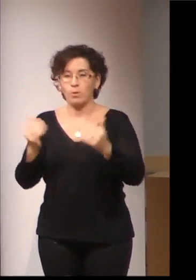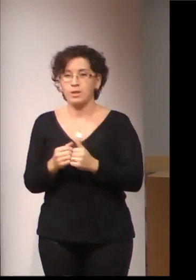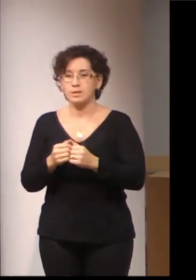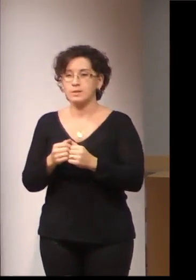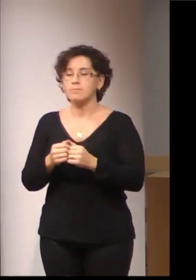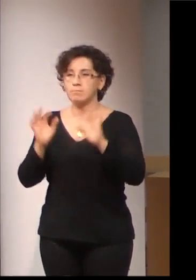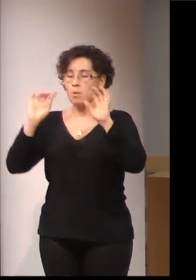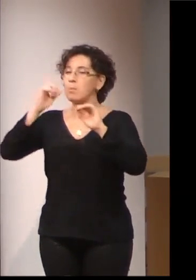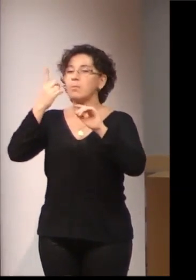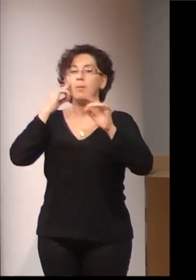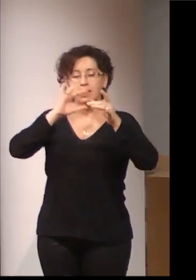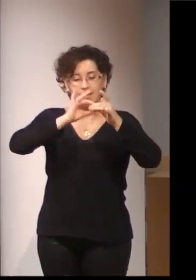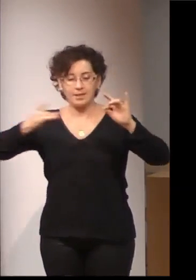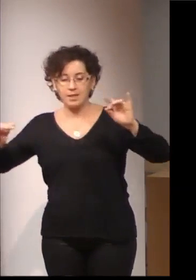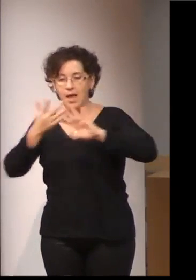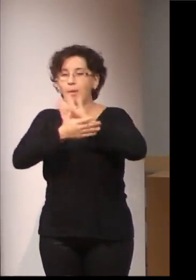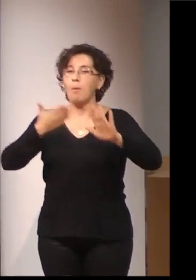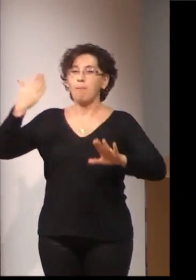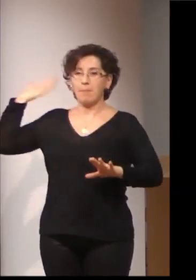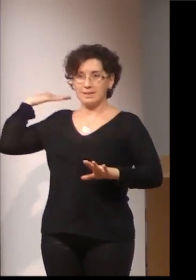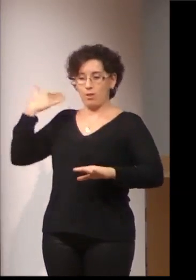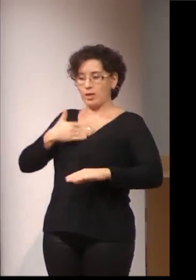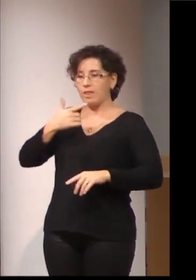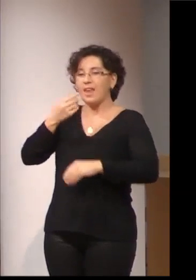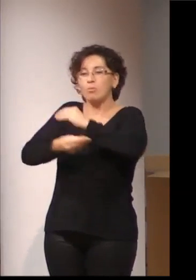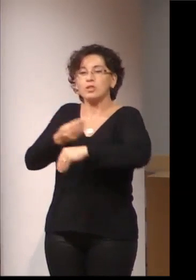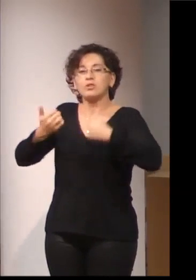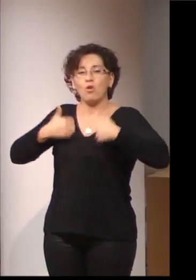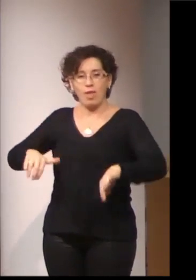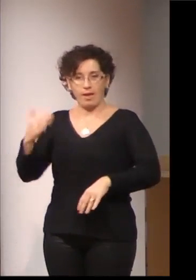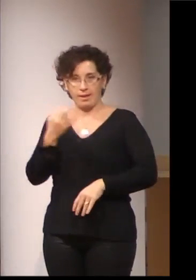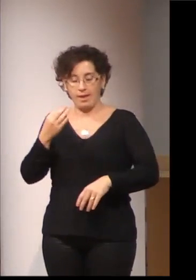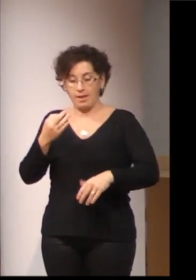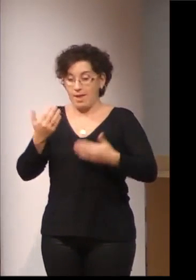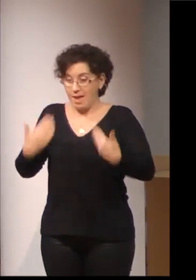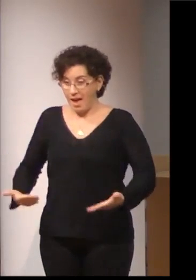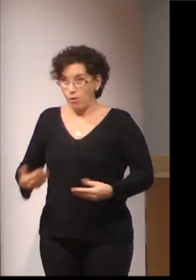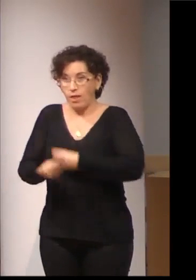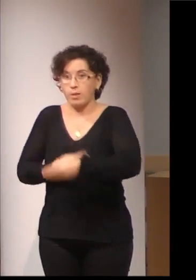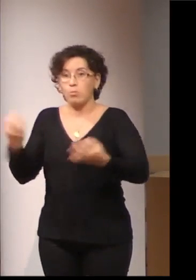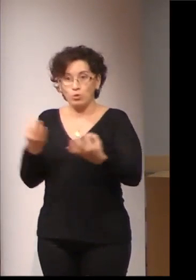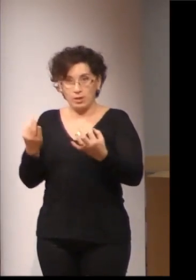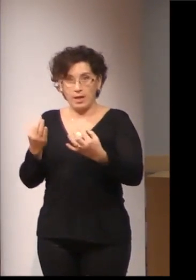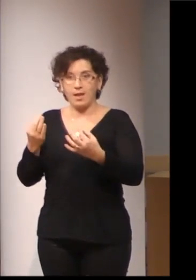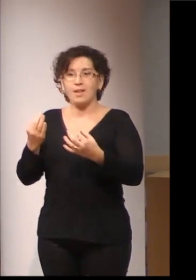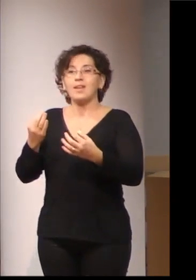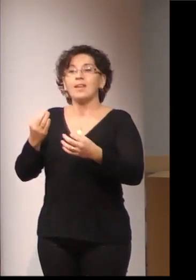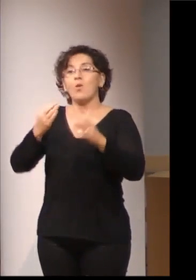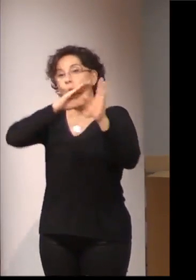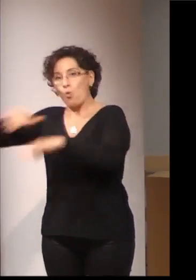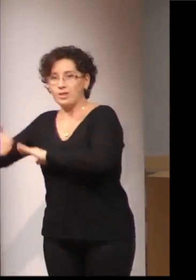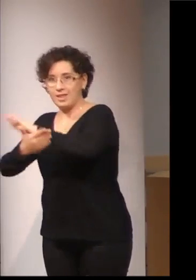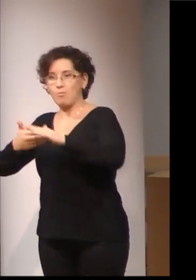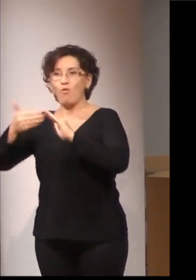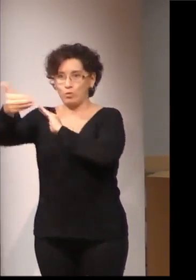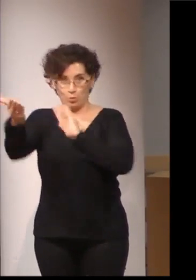del pasado y del presente, qué es lo que hemos hecho y qué es lo que estamos haciendo en materia de lengua de signos y de comunidad sorda. Y como